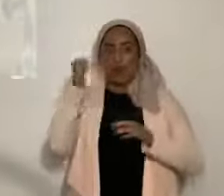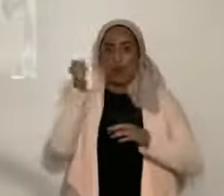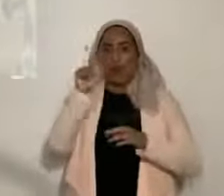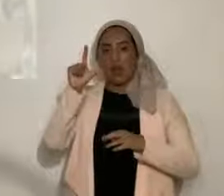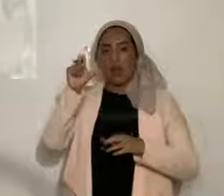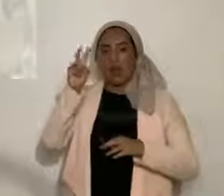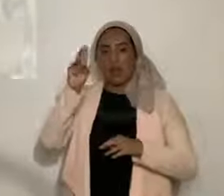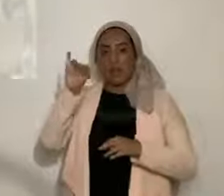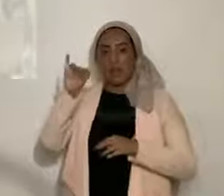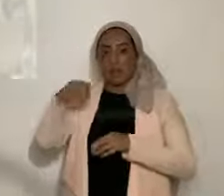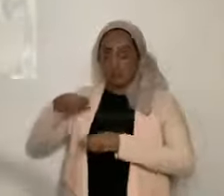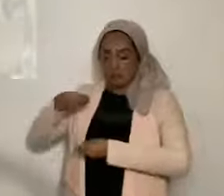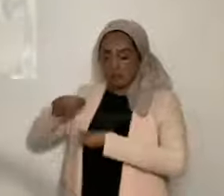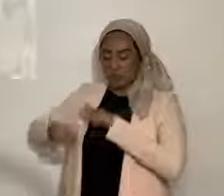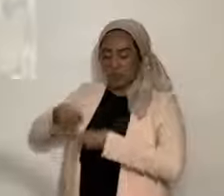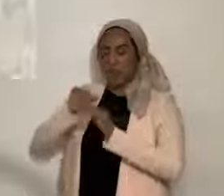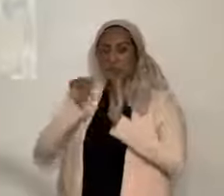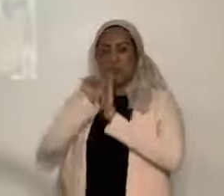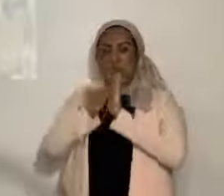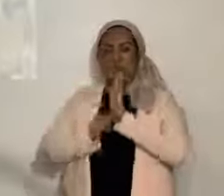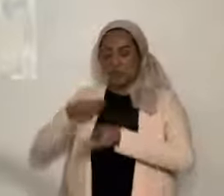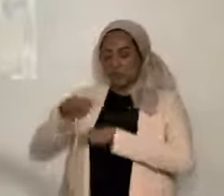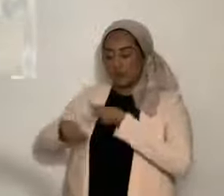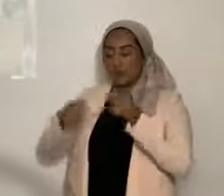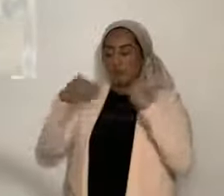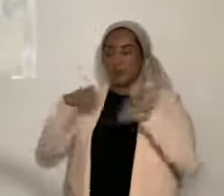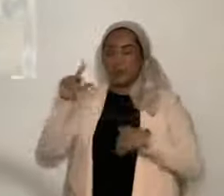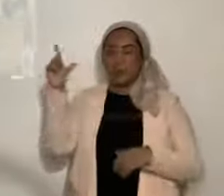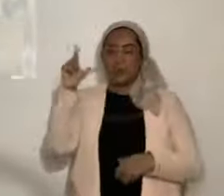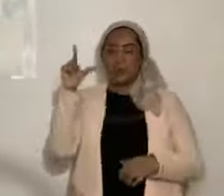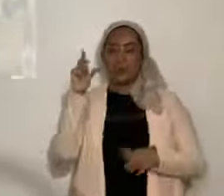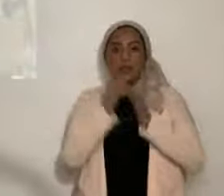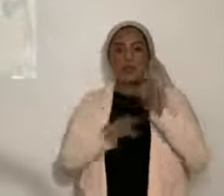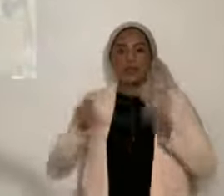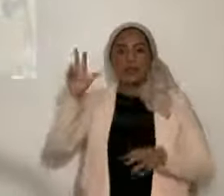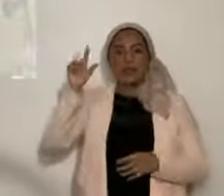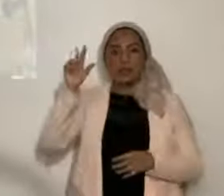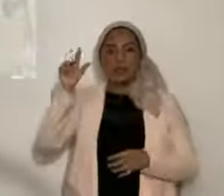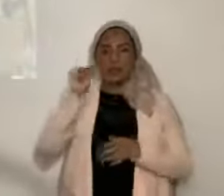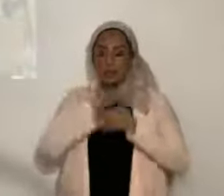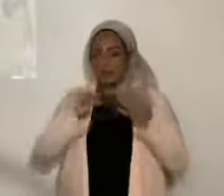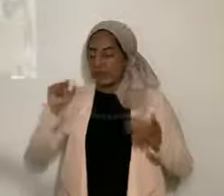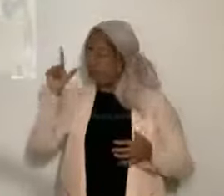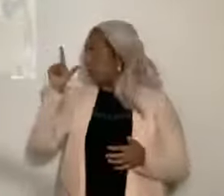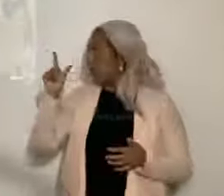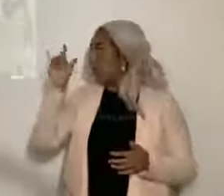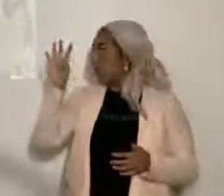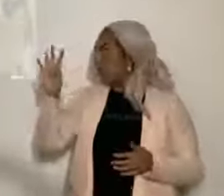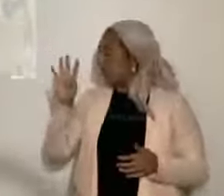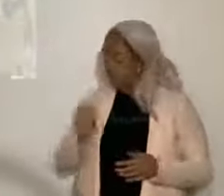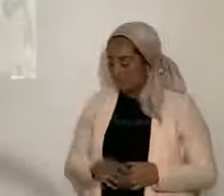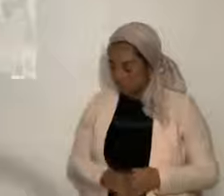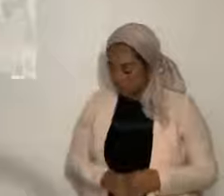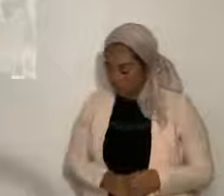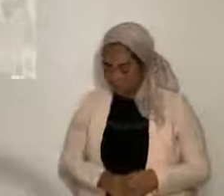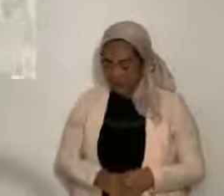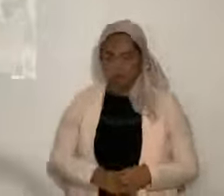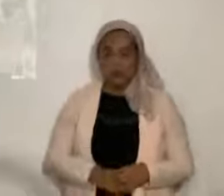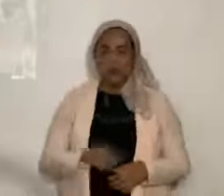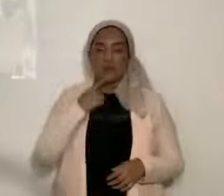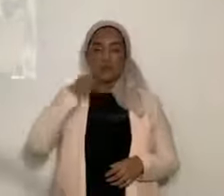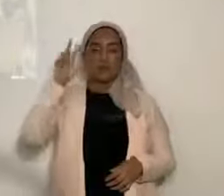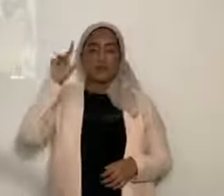Leví y descendientes de Aarón. Levítico 23, verso 24. Miren cómo dice